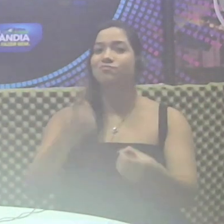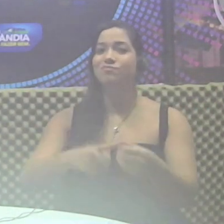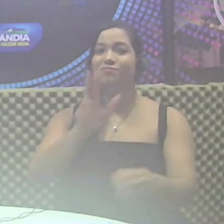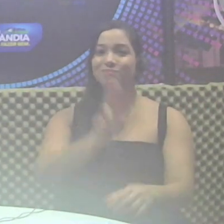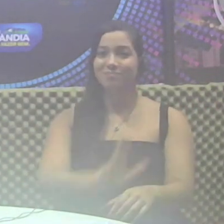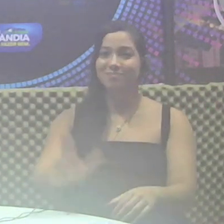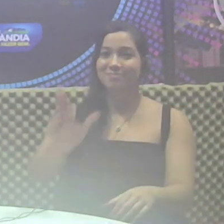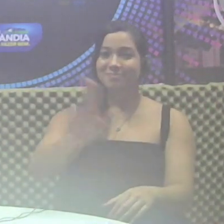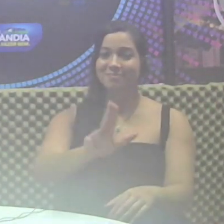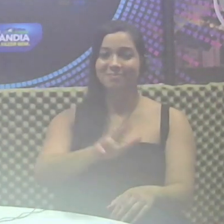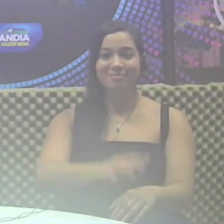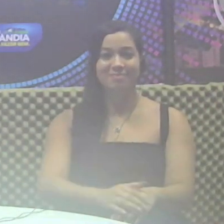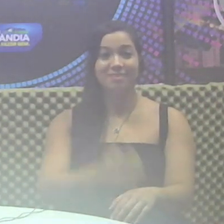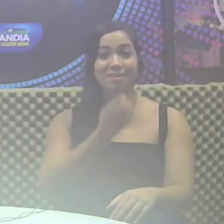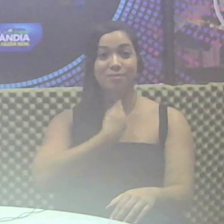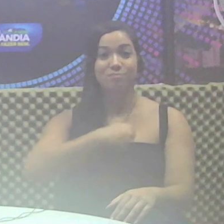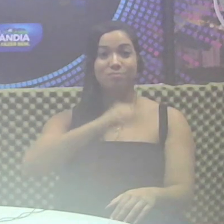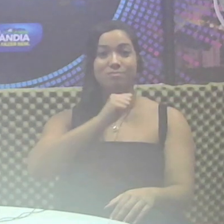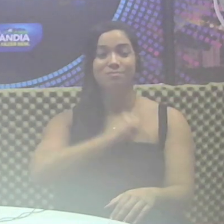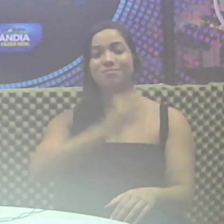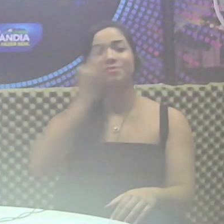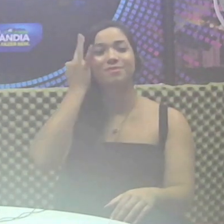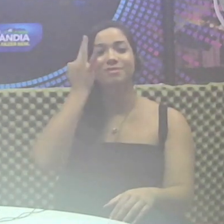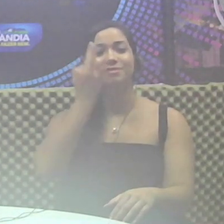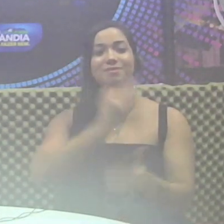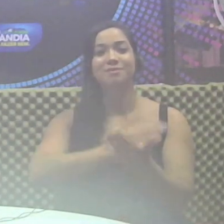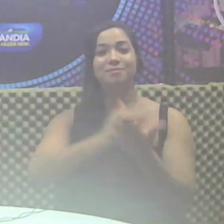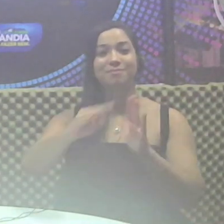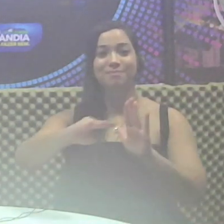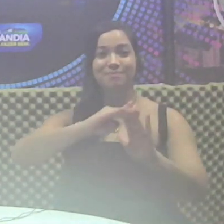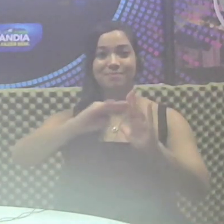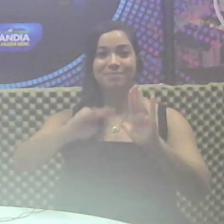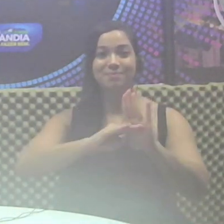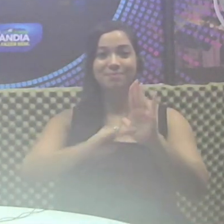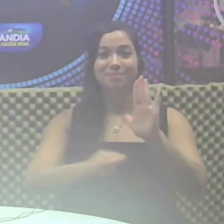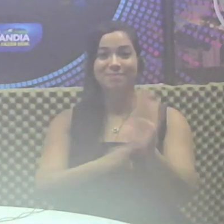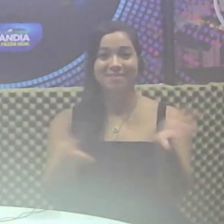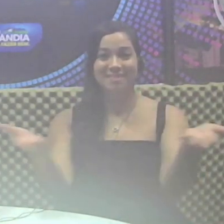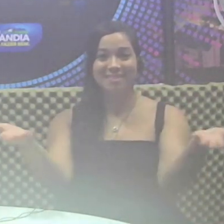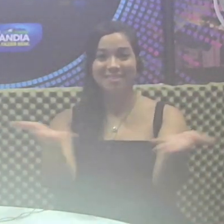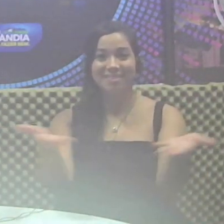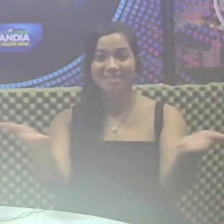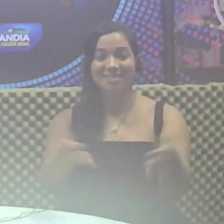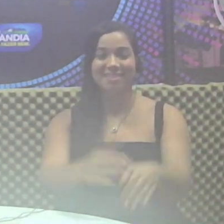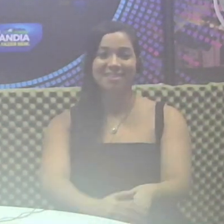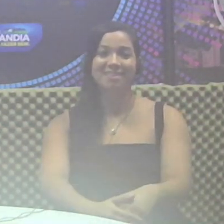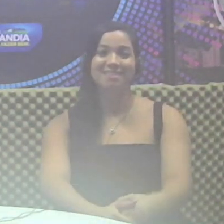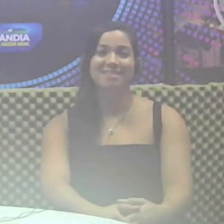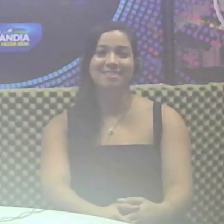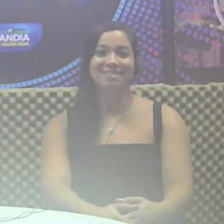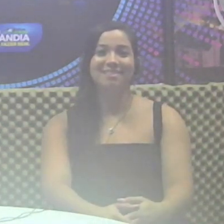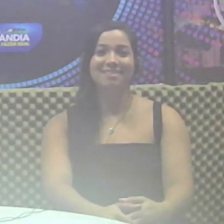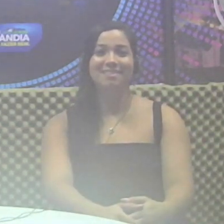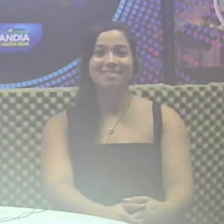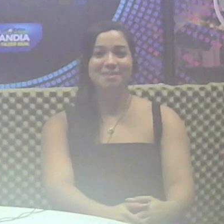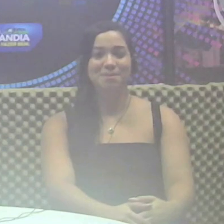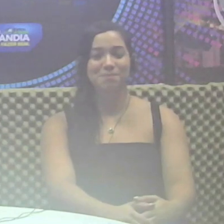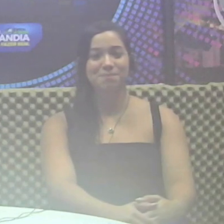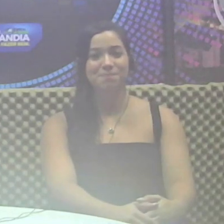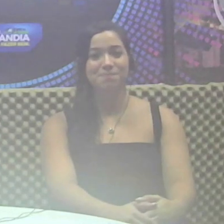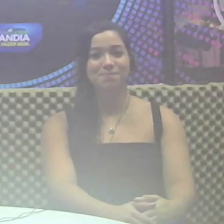fato acontece em Uberlândia. Eu sou o Fernando Cássio e começamos com os destaques da edição de hoje.